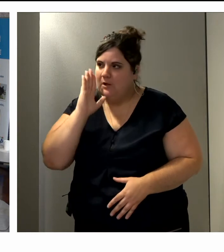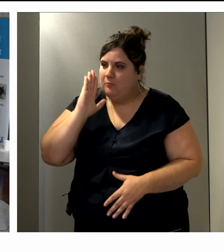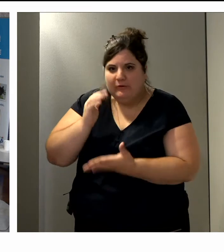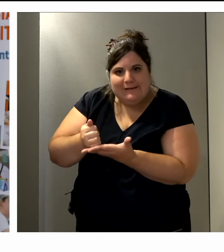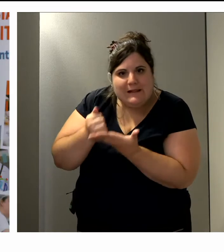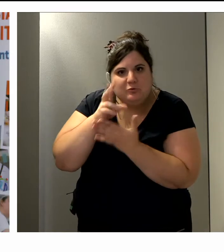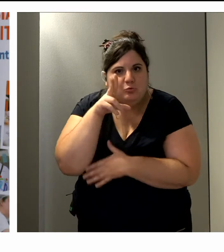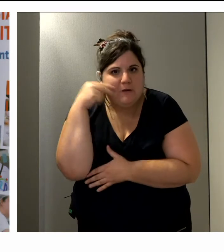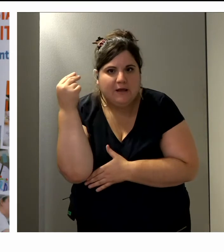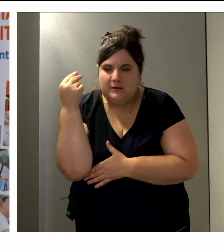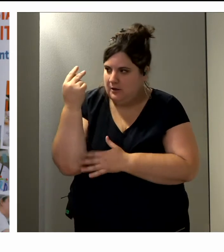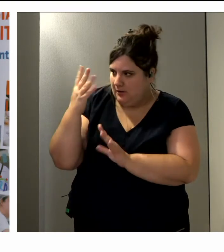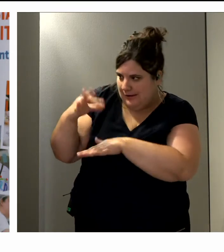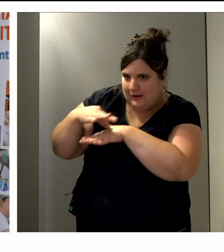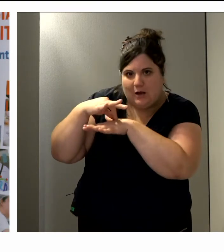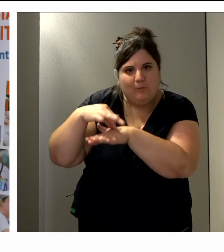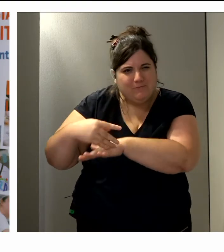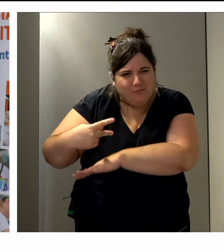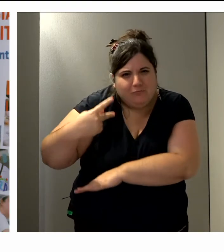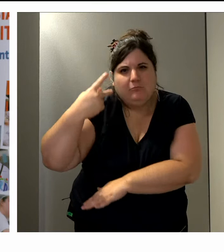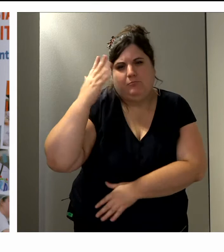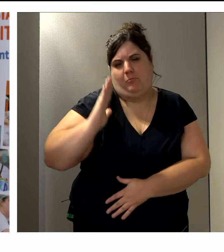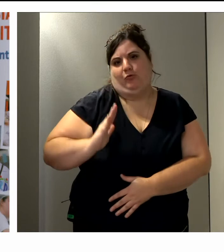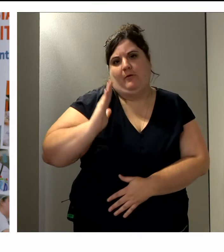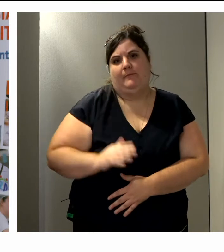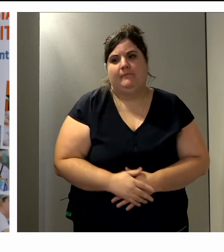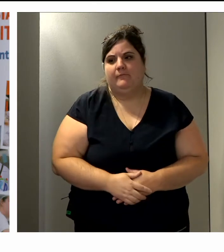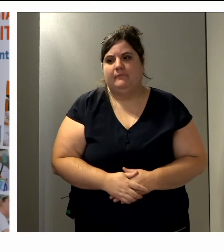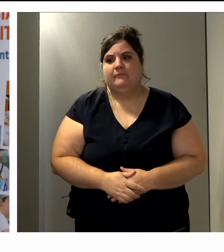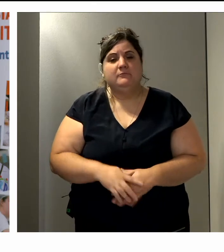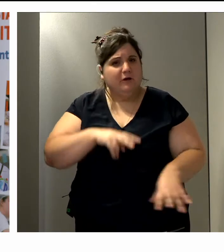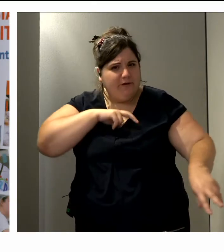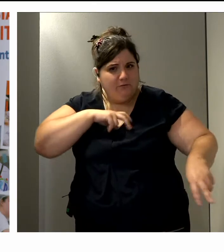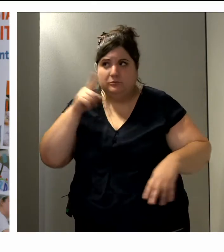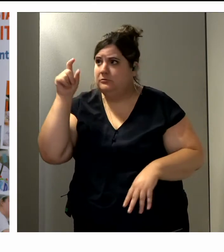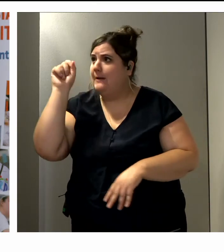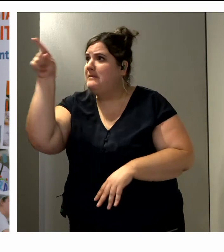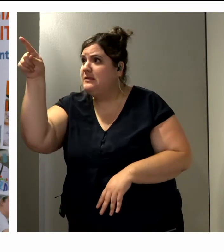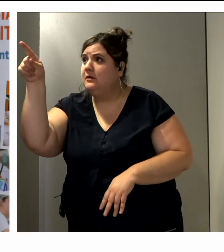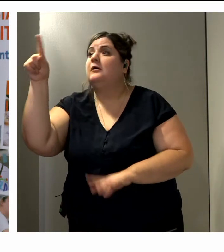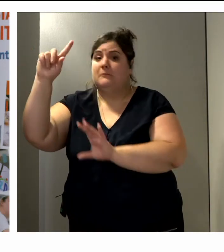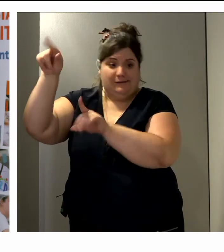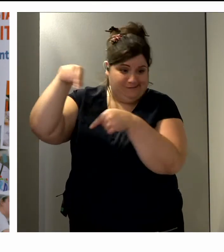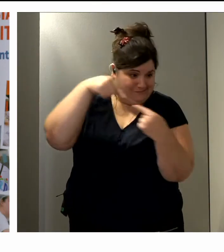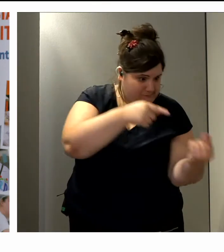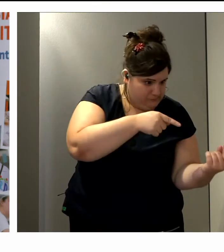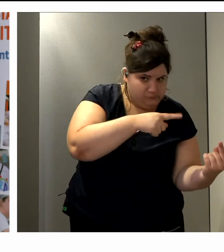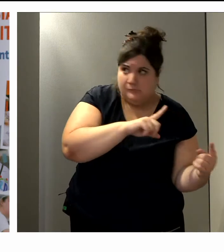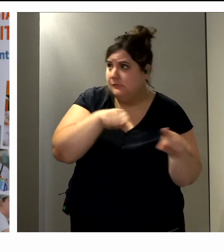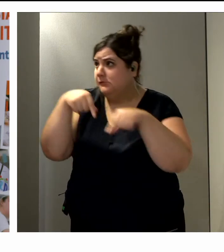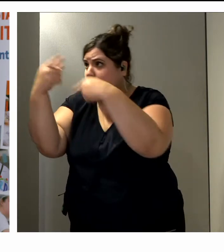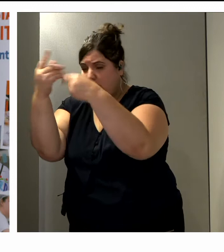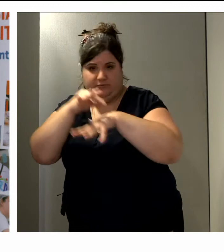d'aide humaine, d'accompagnement humain pour pouvoir se déplacer d'un lieu à un autre, pour vraiment